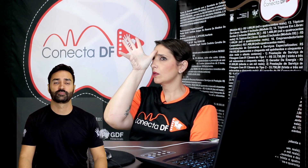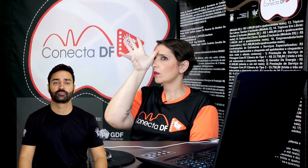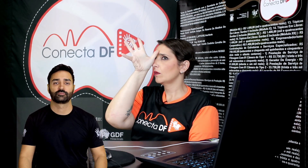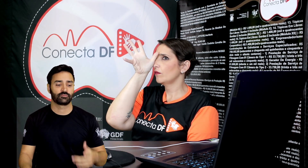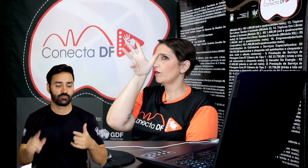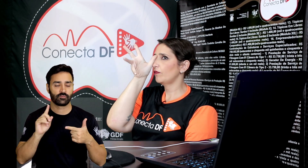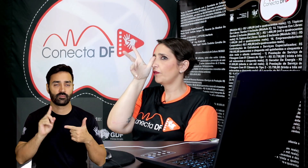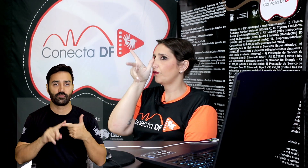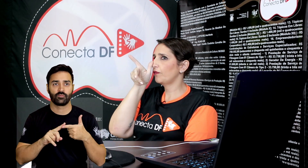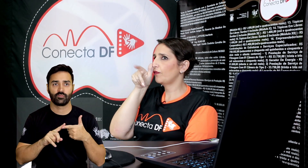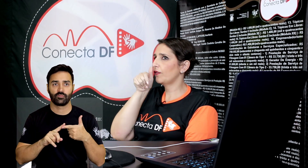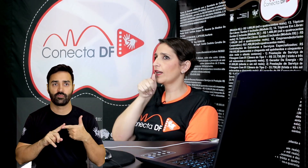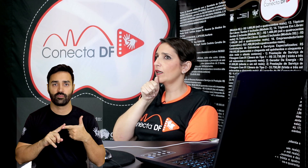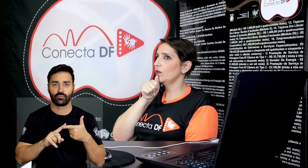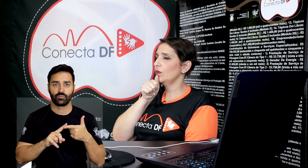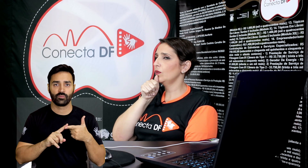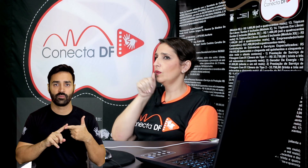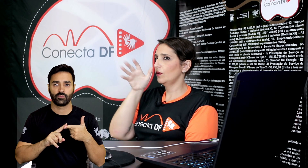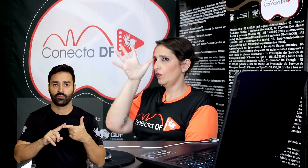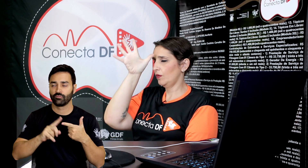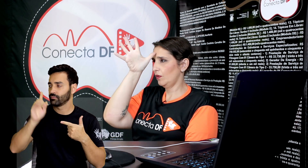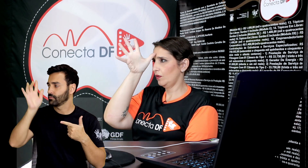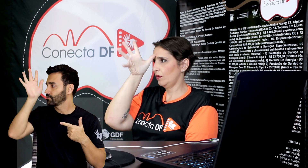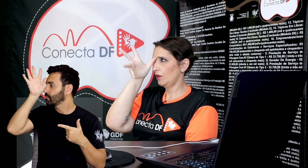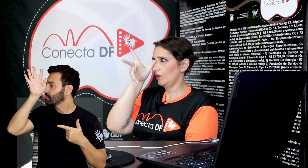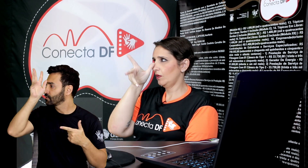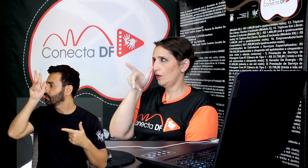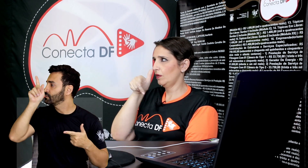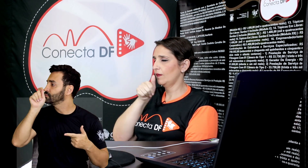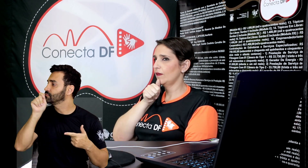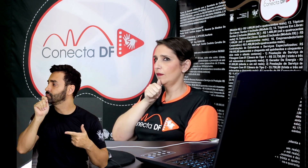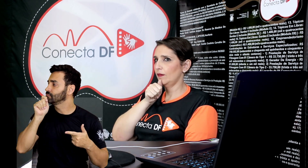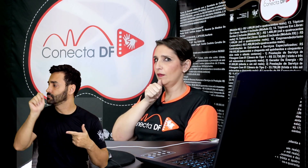Temos frango.